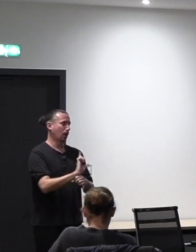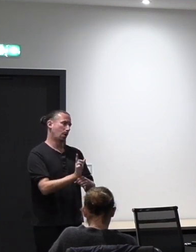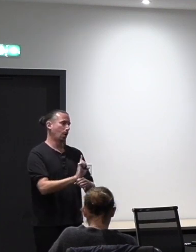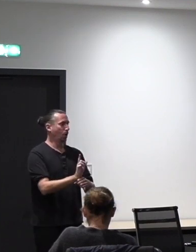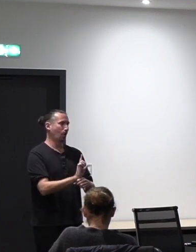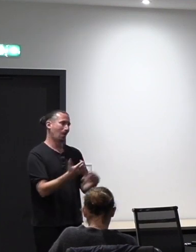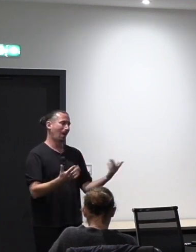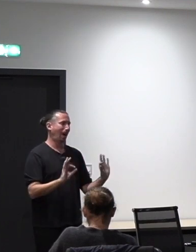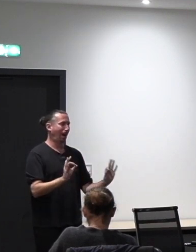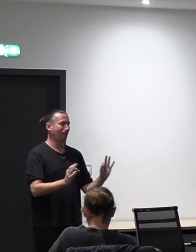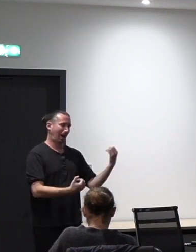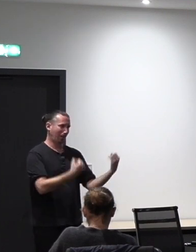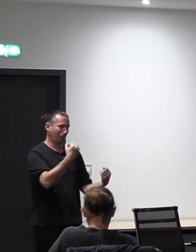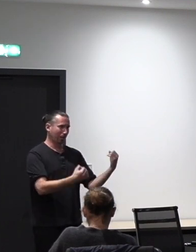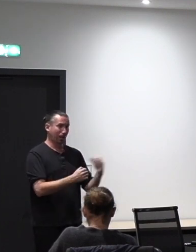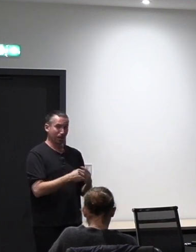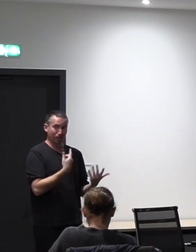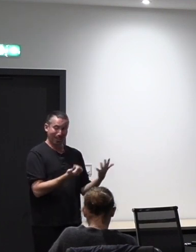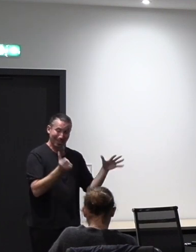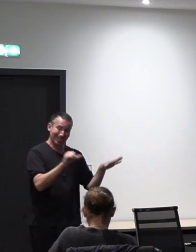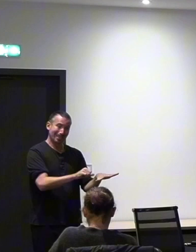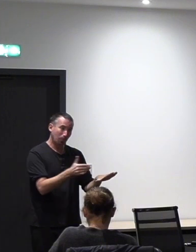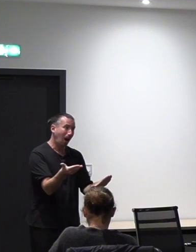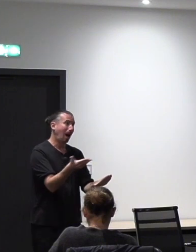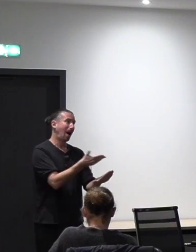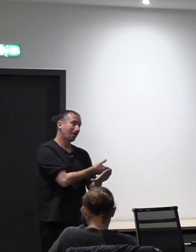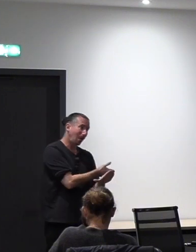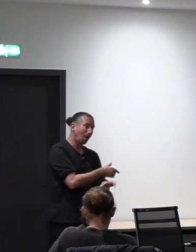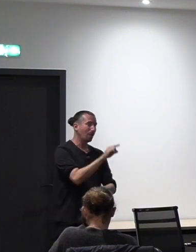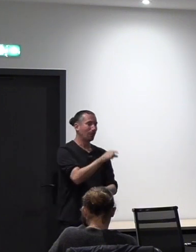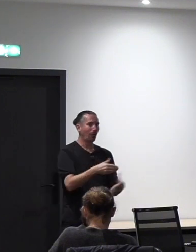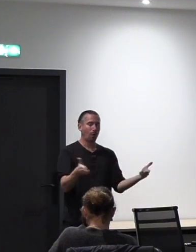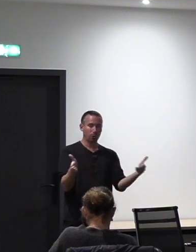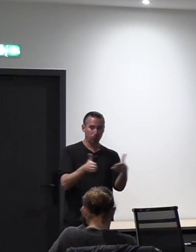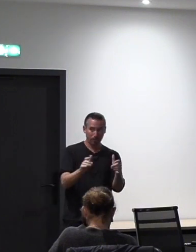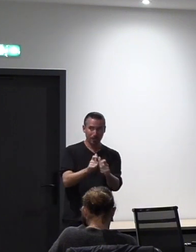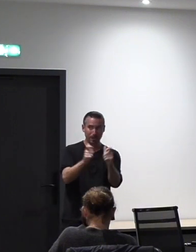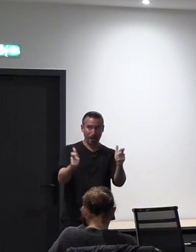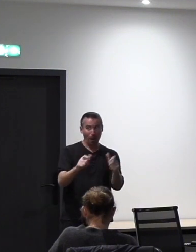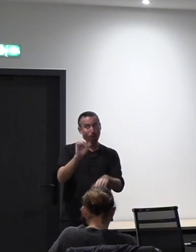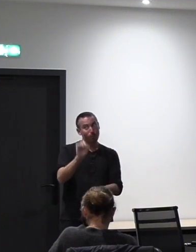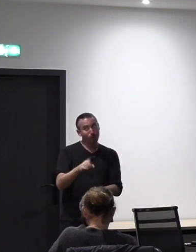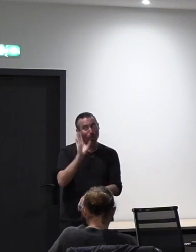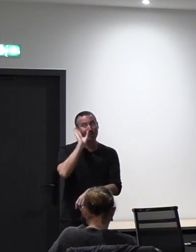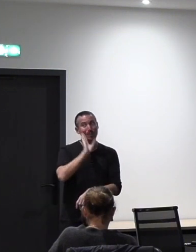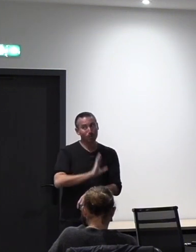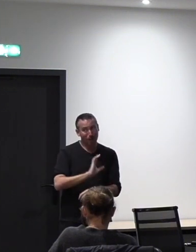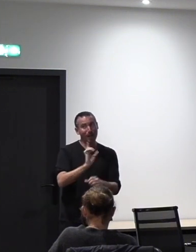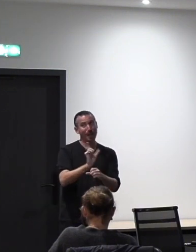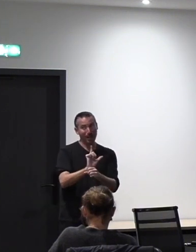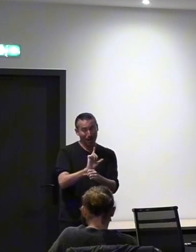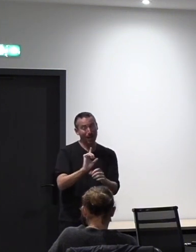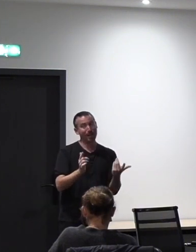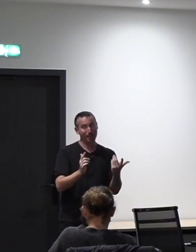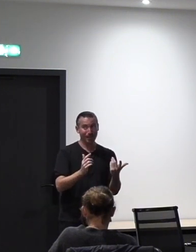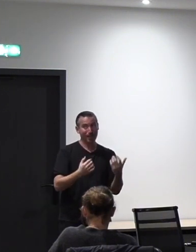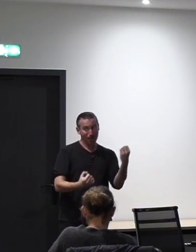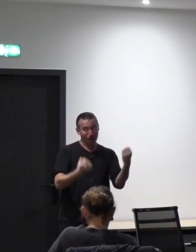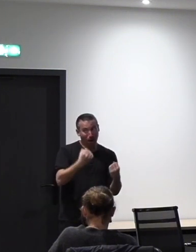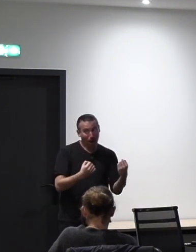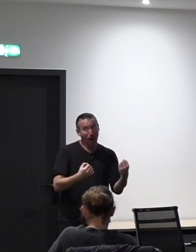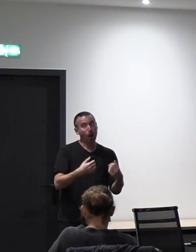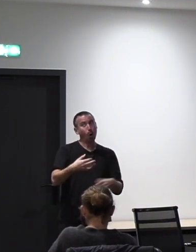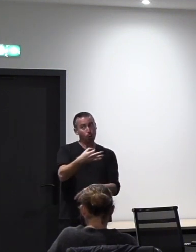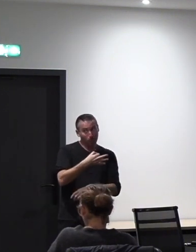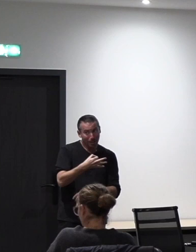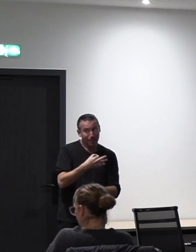faudrait donc que 6 mois avant de louer une voiture, je demande à la société de location de me prévoir une voiture avec la boule et les clignots, etc., qui soit automatique. Et